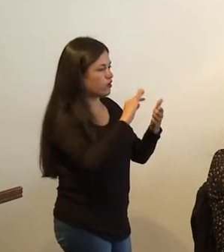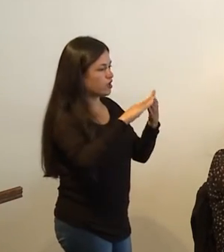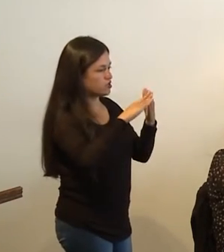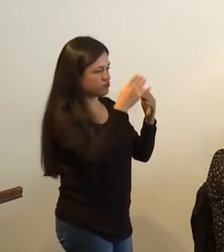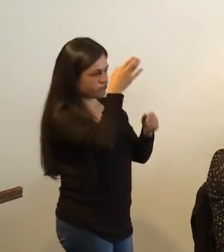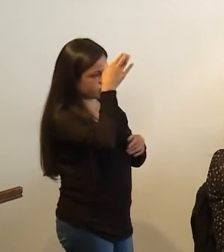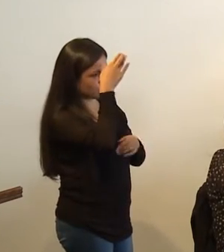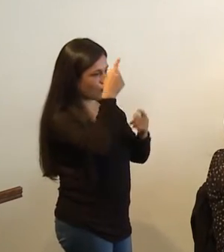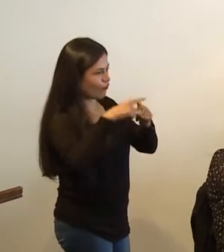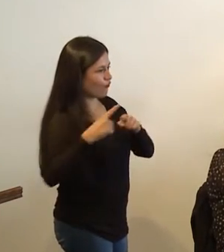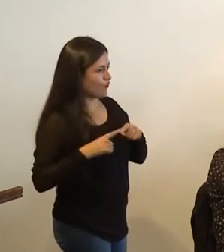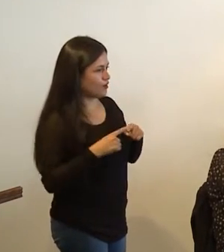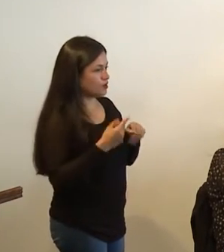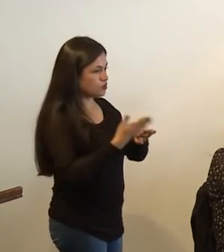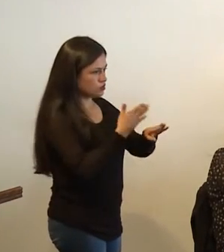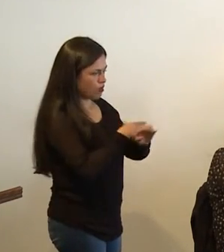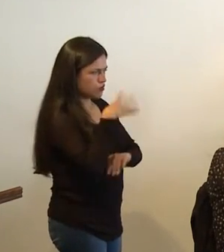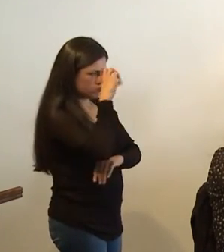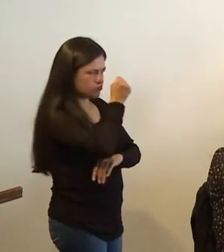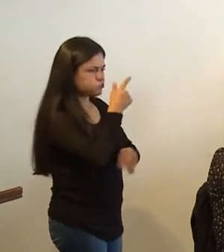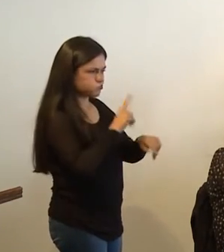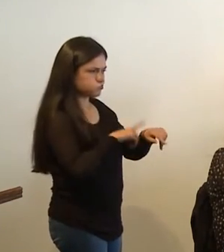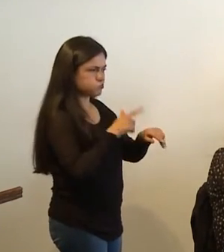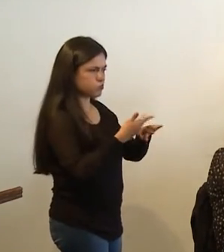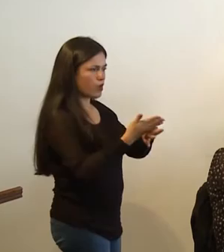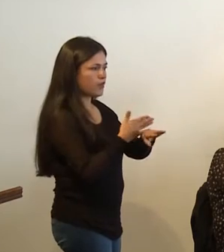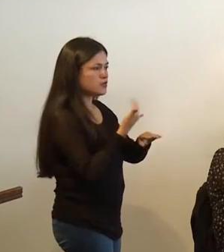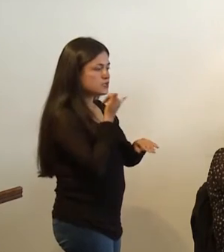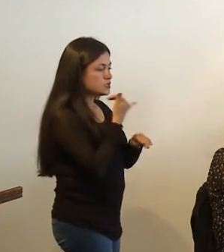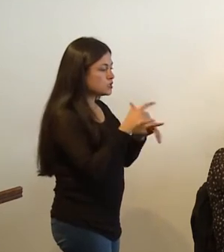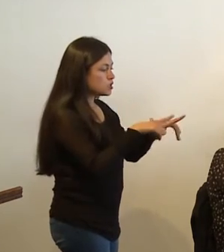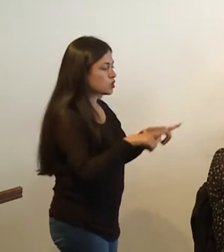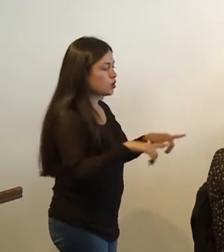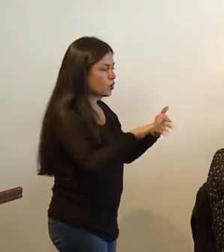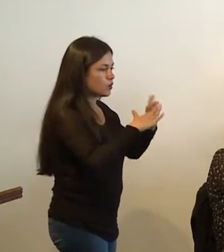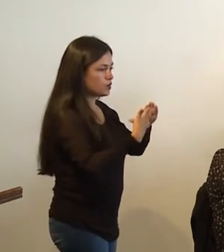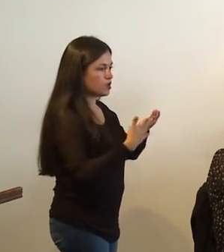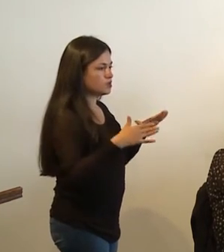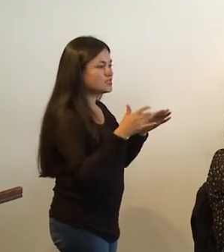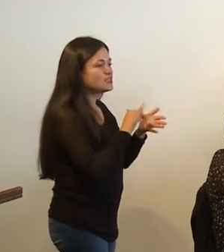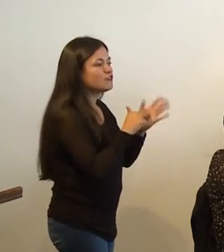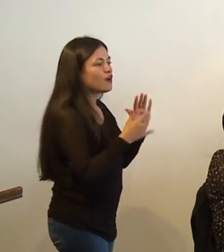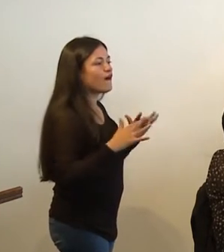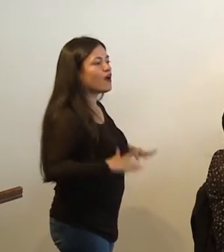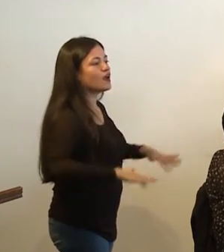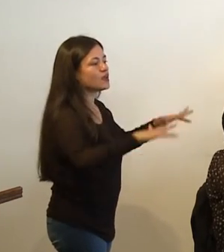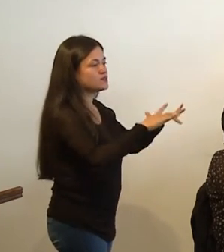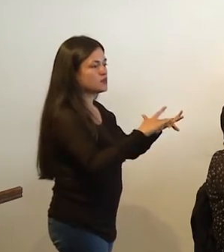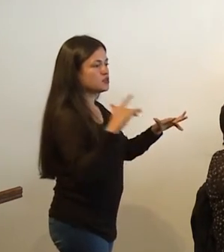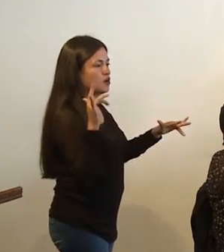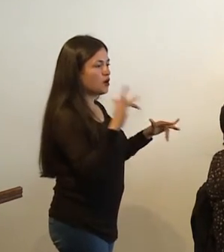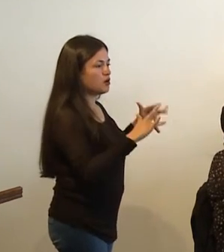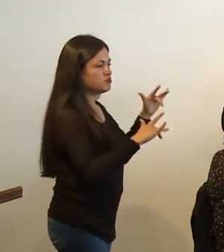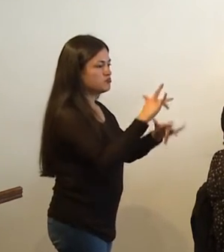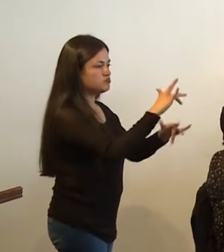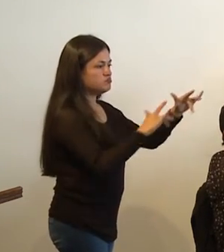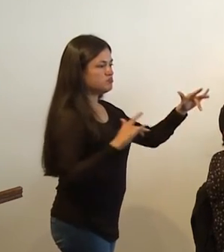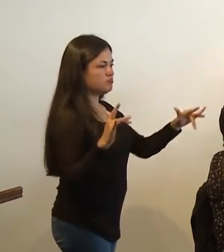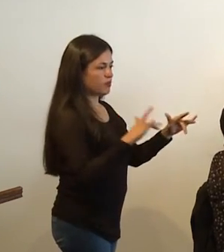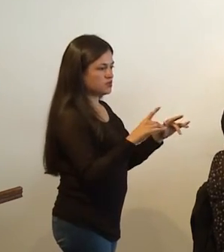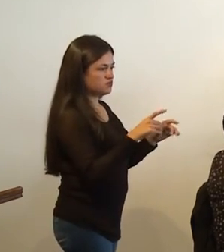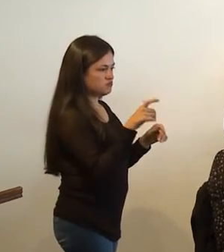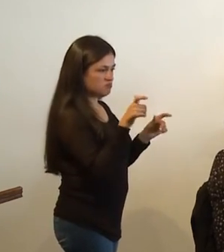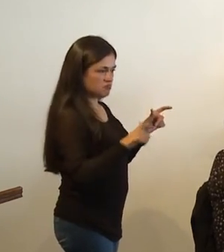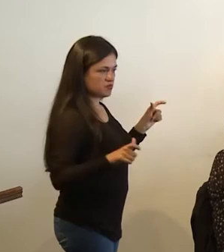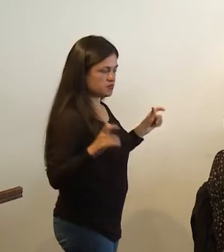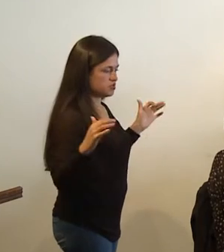parte yo puedo decir, eso pasó en ese primer momento. Era como un terreno en el que llegaron, fueron llegando diferentes personas, que tomo lo comunitario atrae, suena siempre